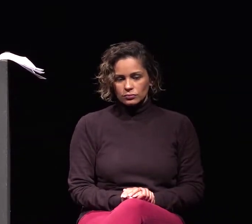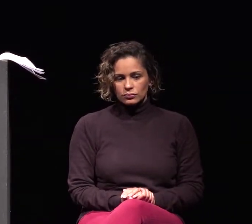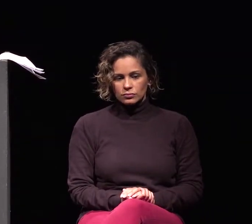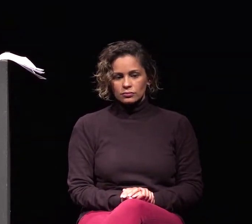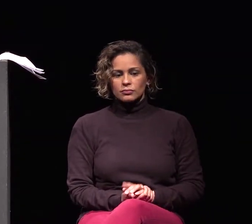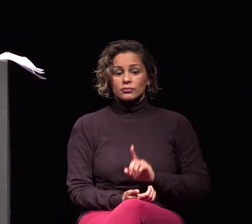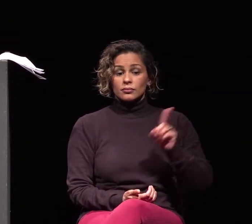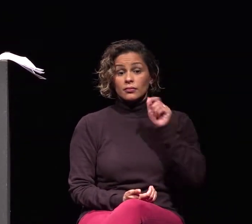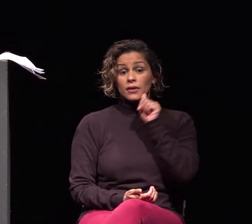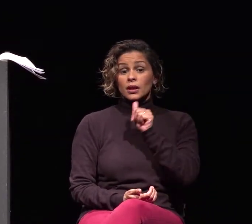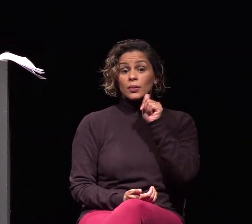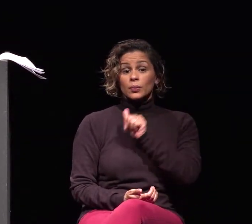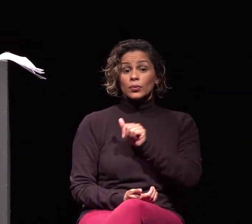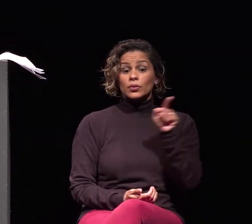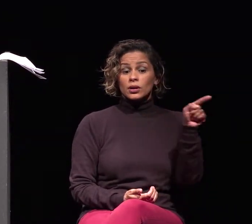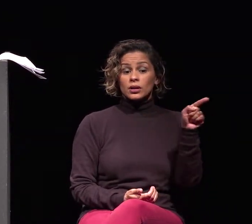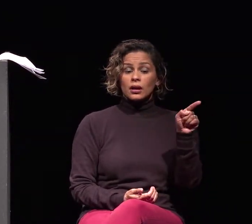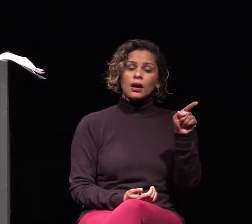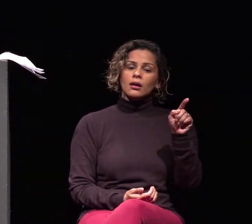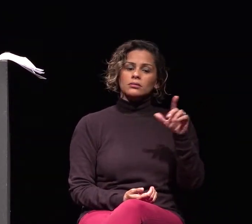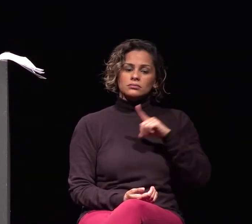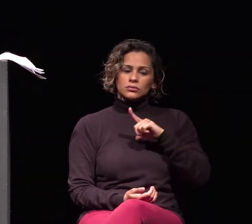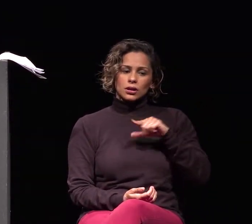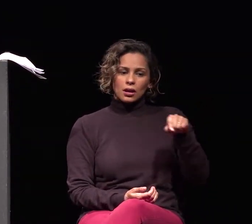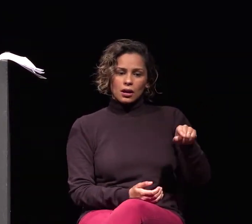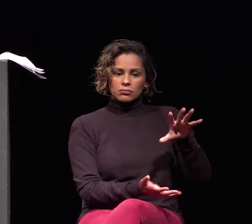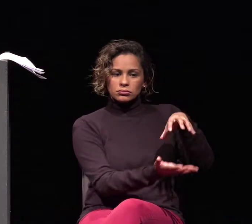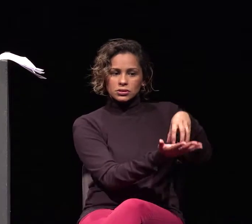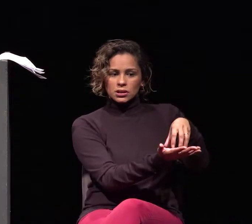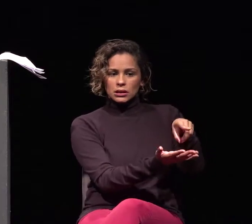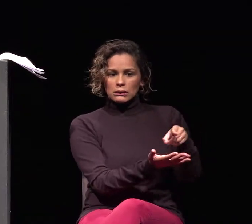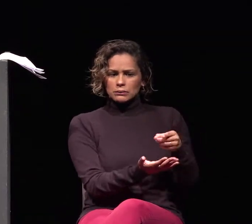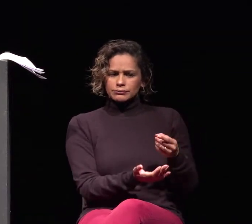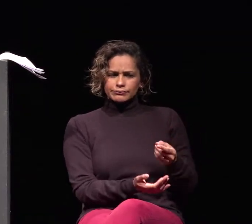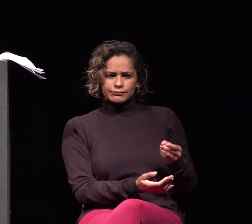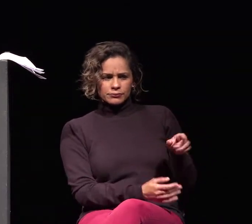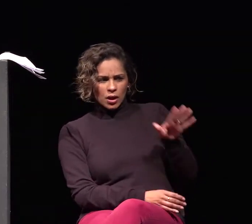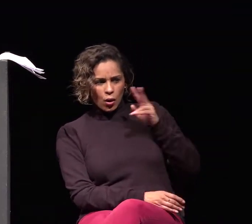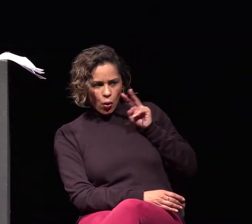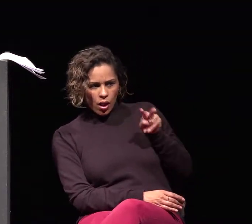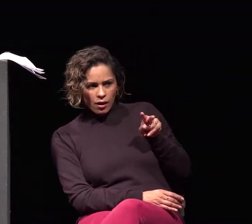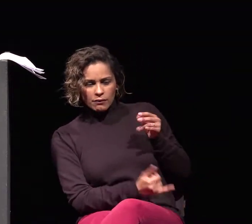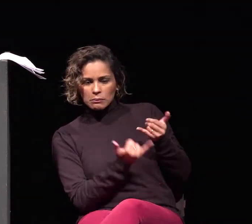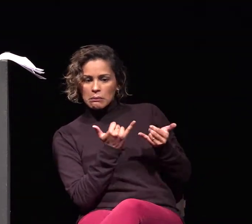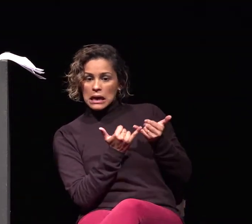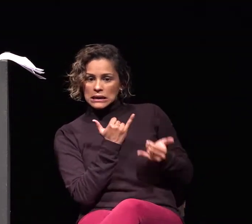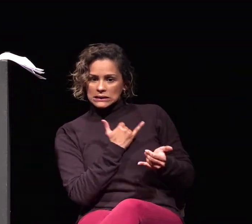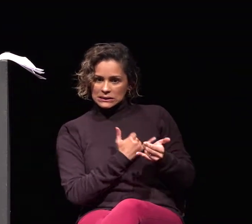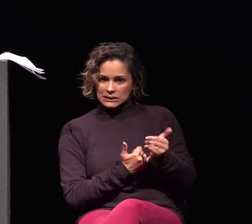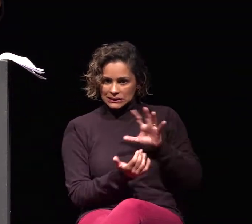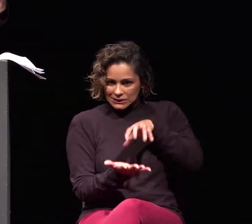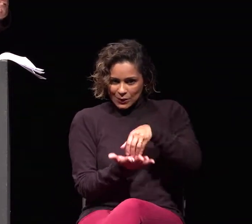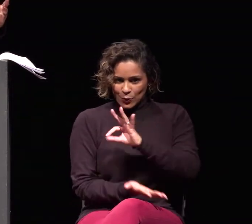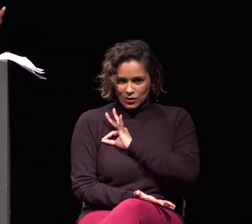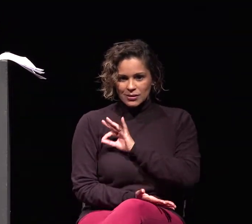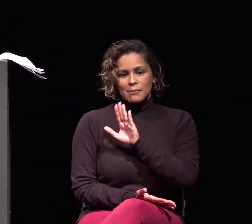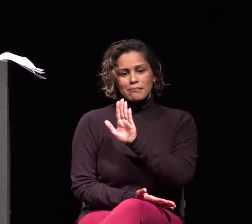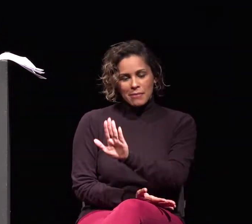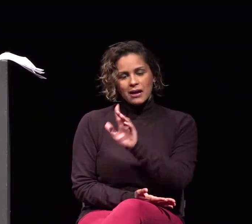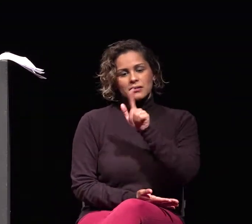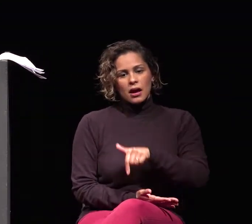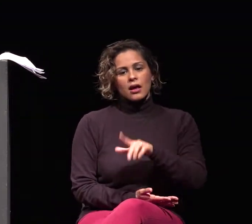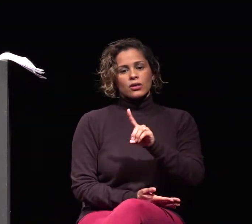ela aparentava ser uma delegacia, mas lá dentro funcionava o DOI-CODE. O DOI-CODE quer dizer, tem todos